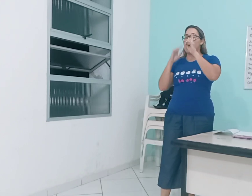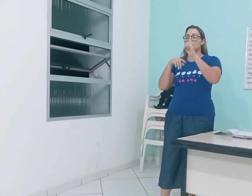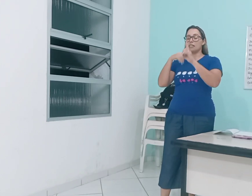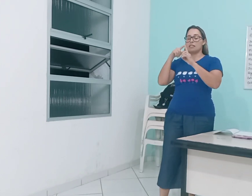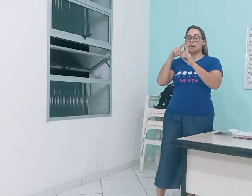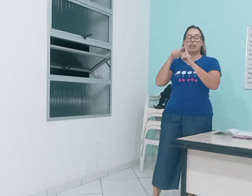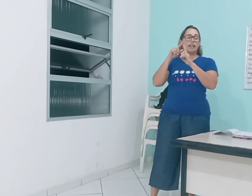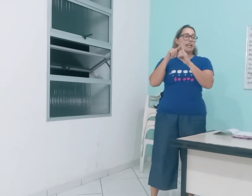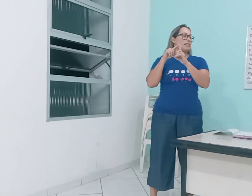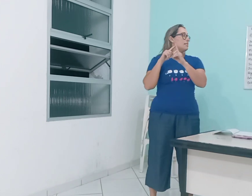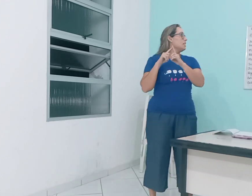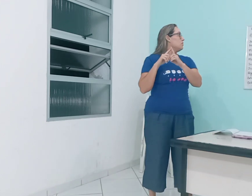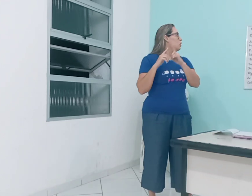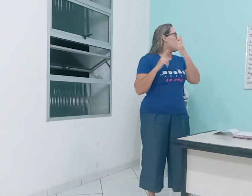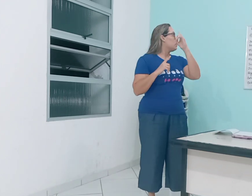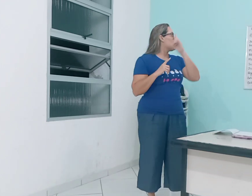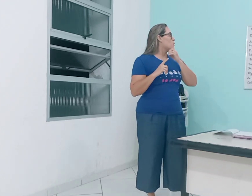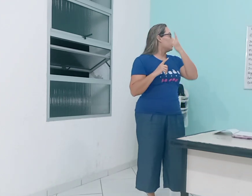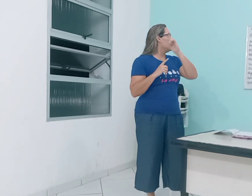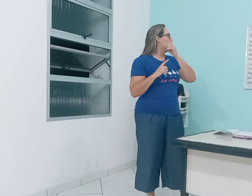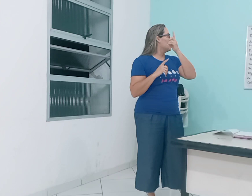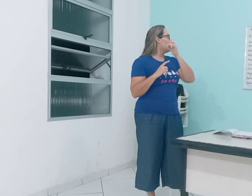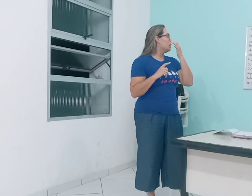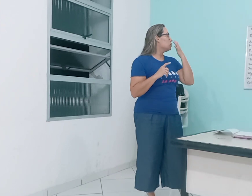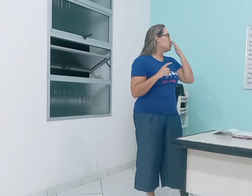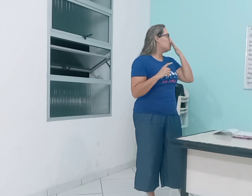máscaras, isso que significa uma pessoinha pulando.